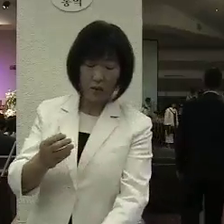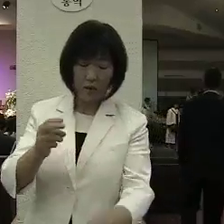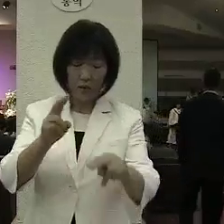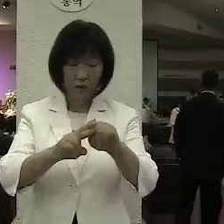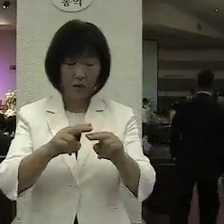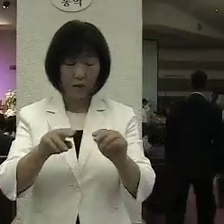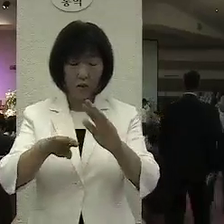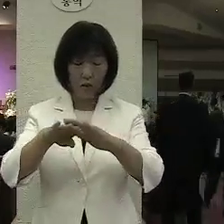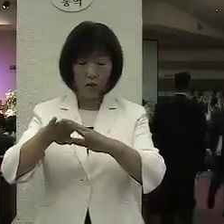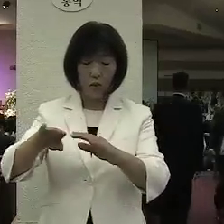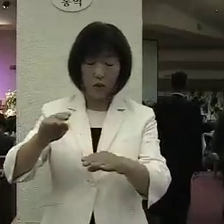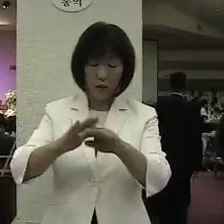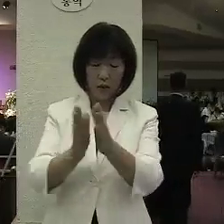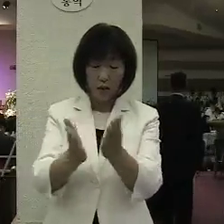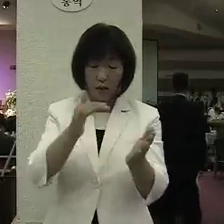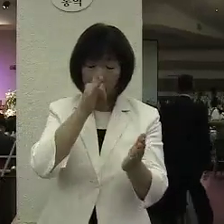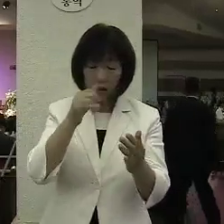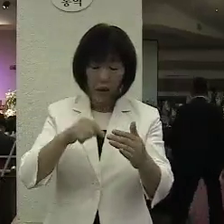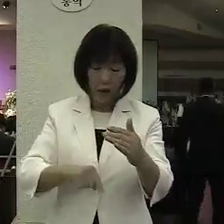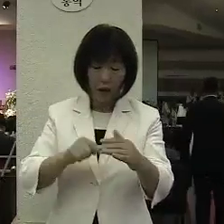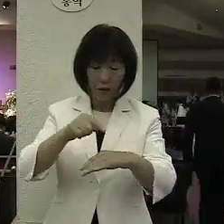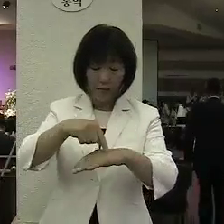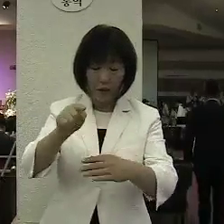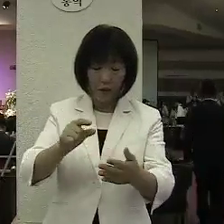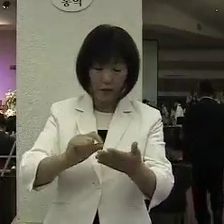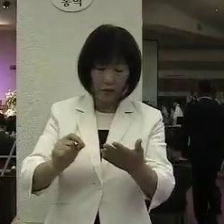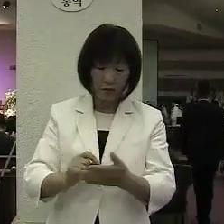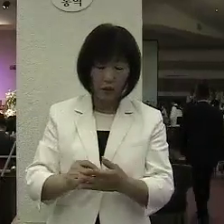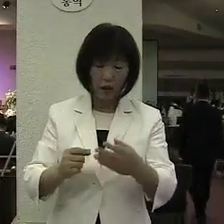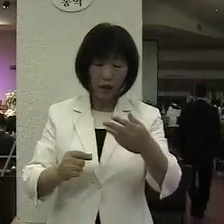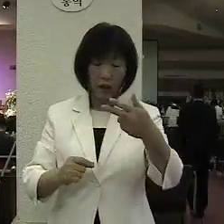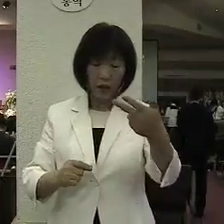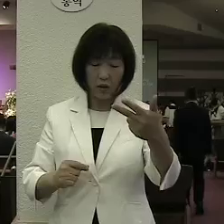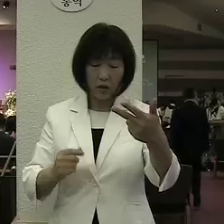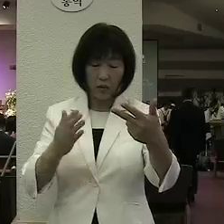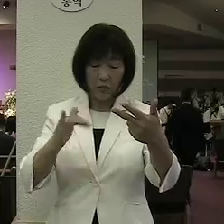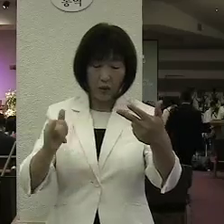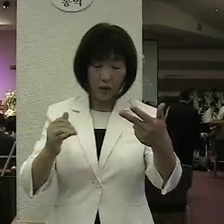요한계시록 5장 1절에서 10절까지의 말씀입니다.